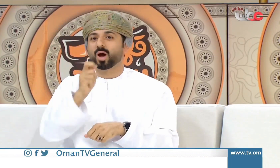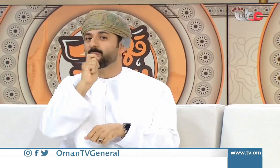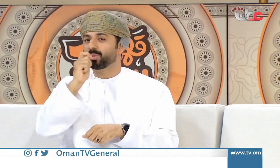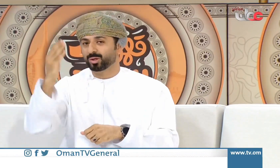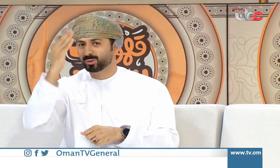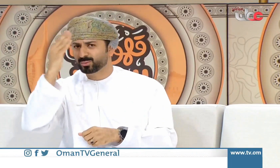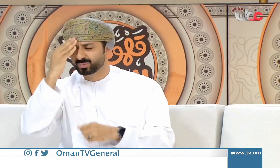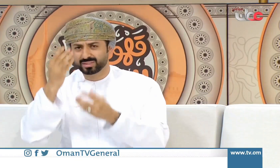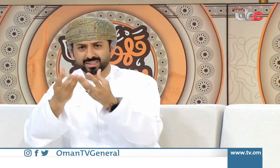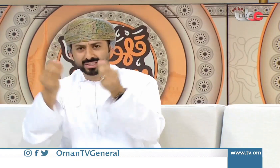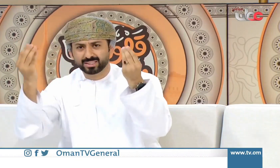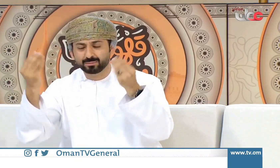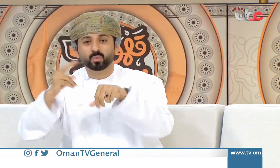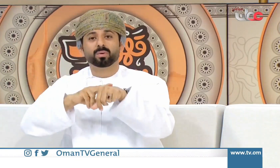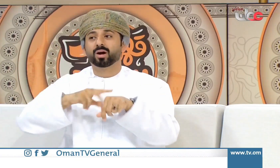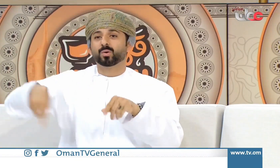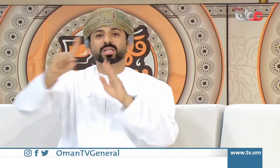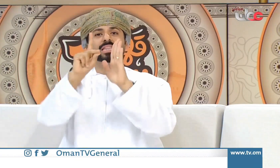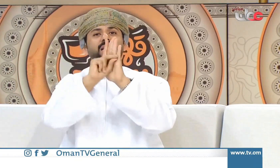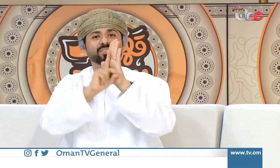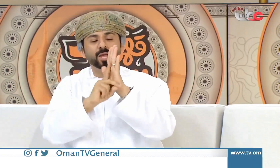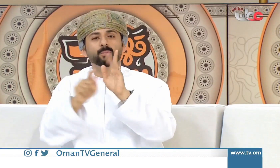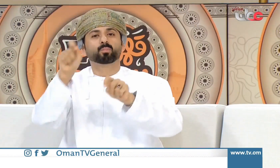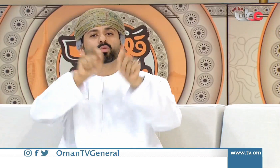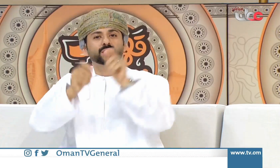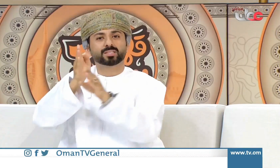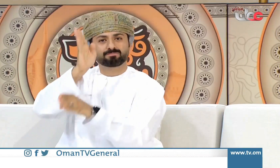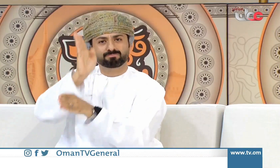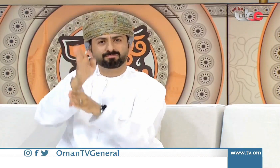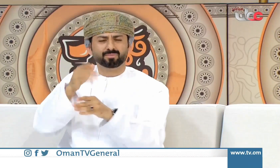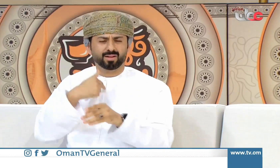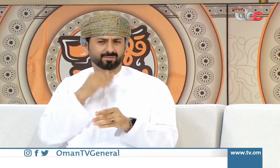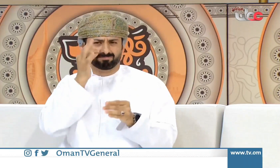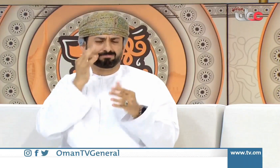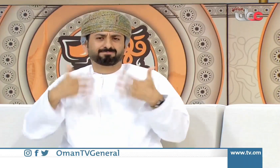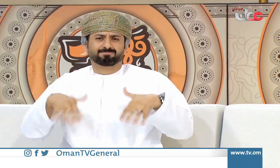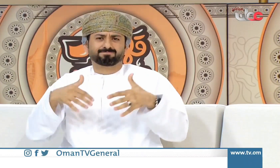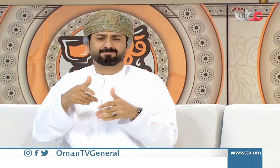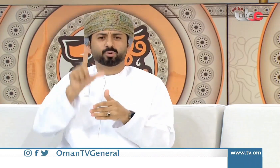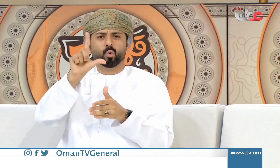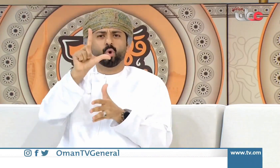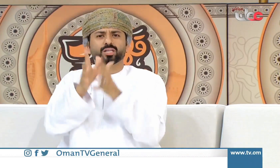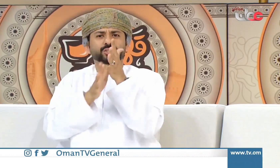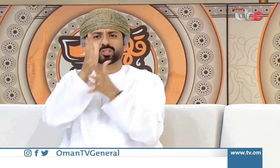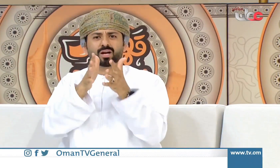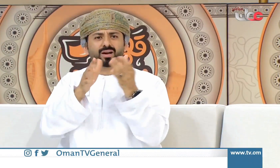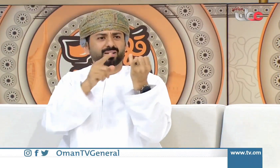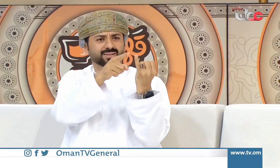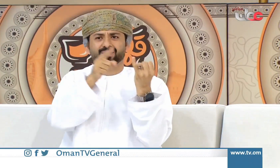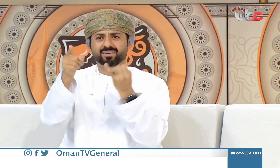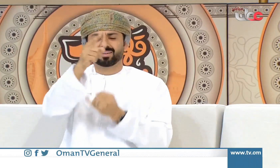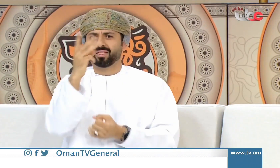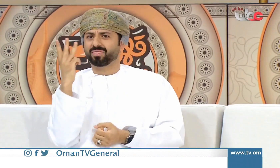الأستاذ سيف والأستاذ حوراء وأيضا كل طاقم العمل في قهوة الصباح الرائعين